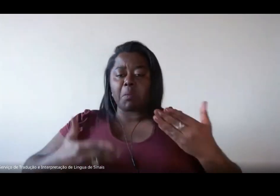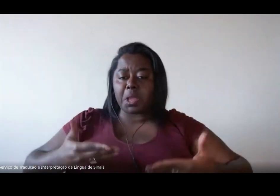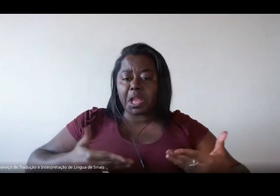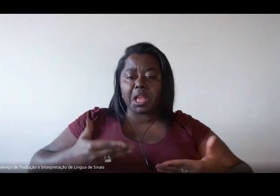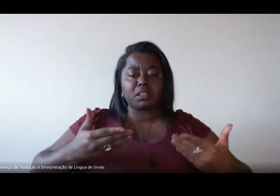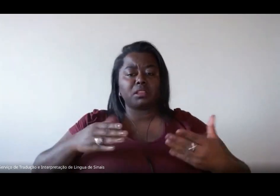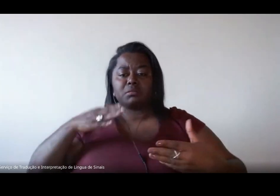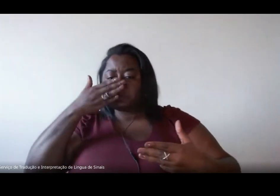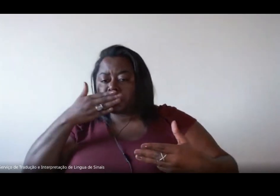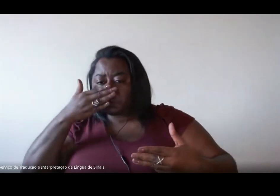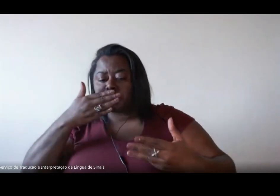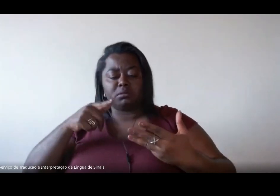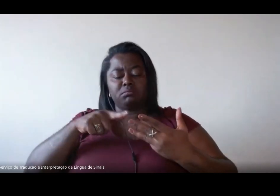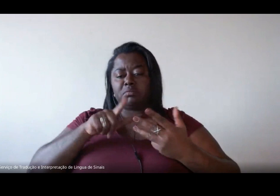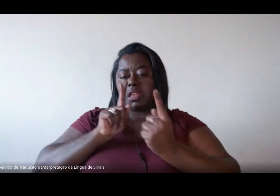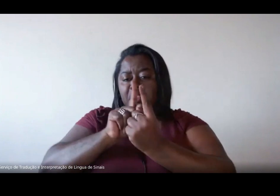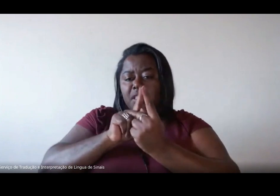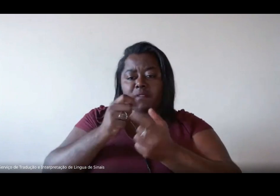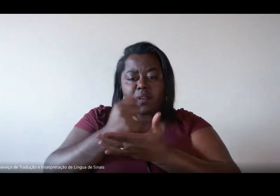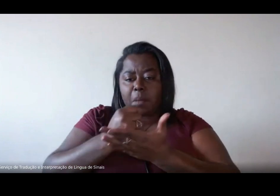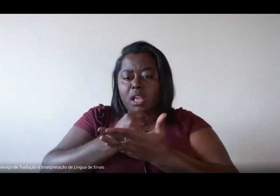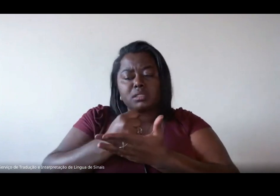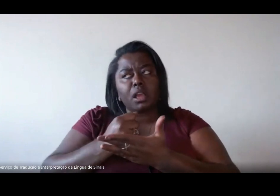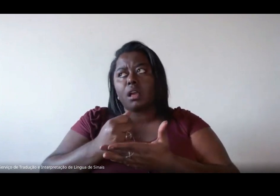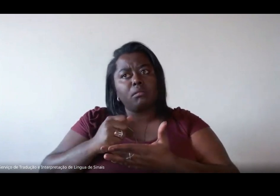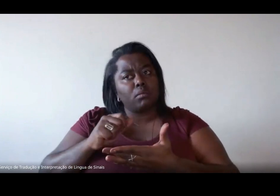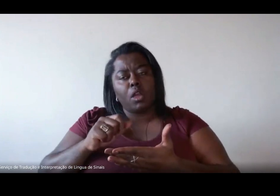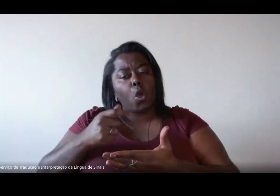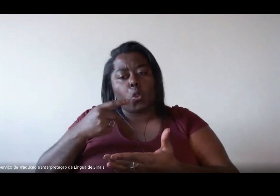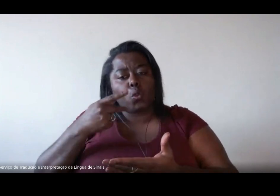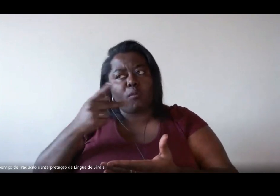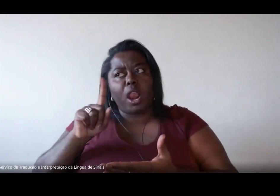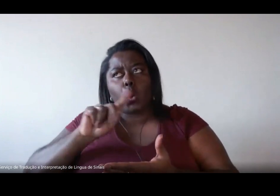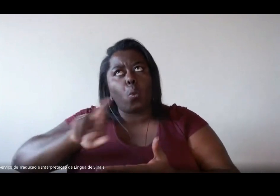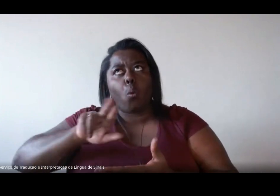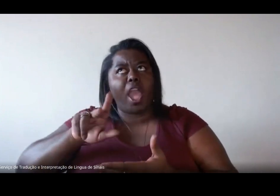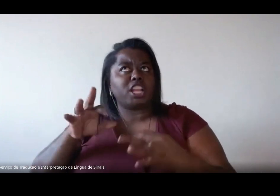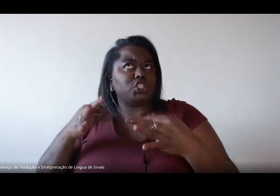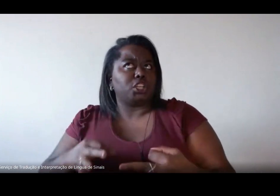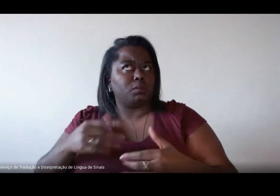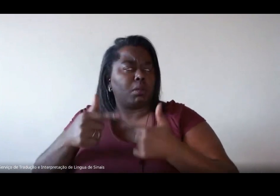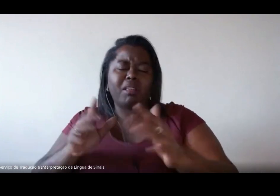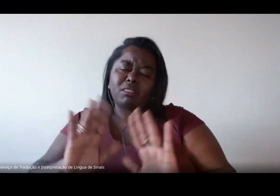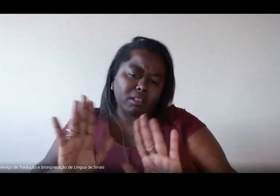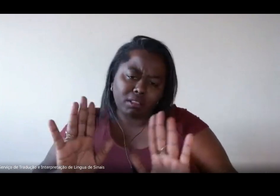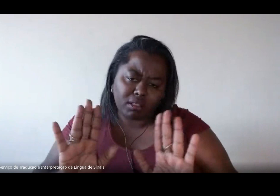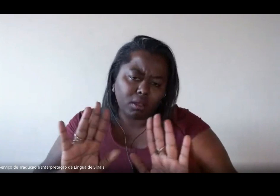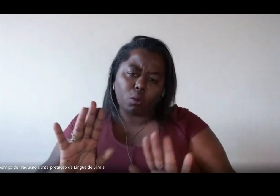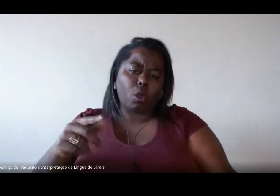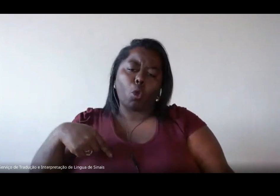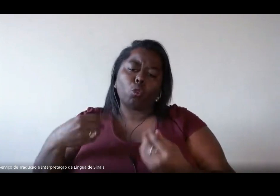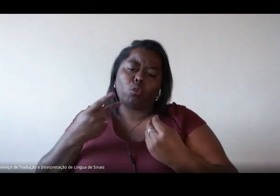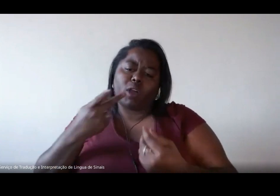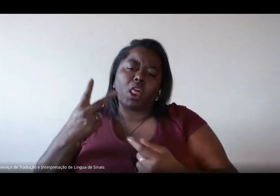doméstica, ou ser garota de programa, ou ser atendente de farmácia não seja digno. Não é nesse sentido que eu estou falando, né? Não tem nenhum